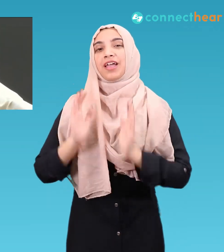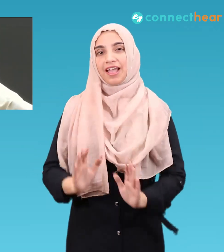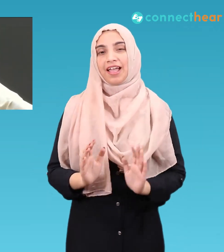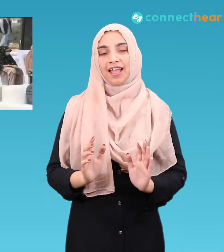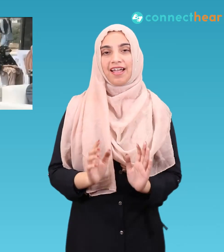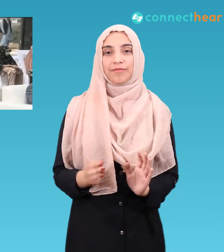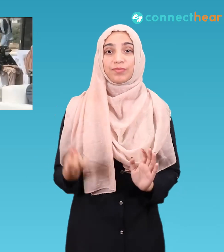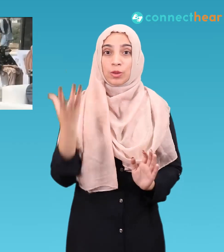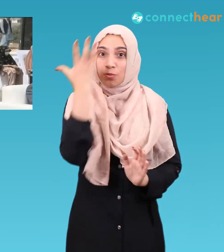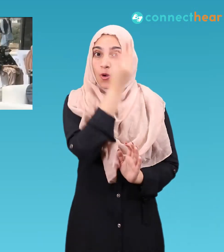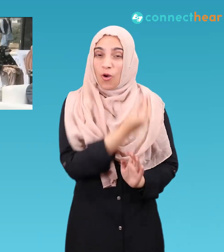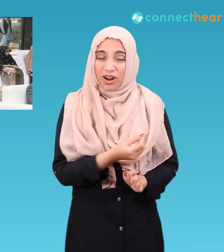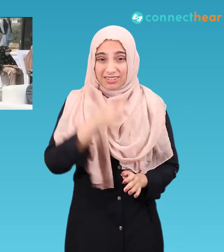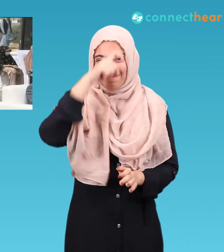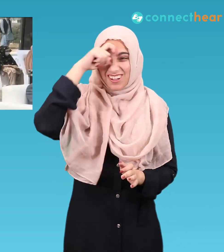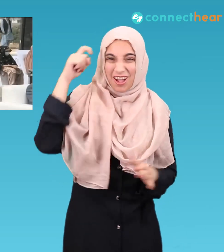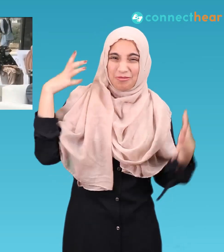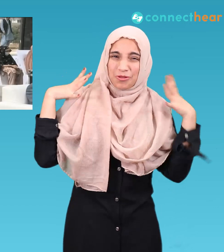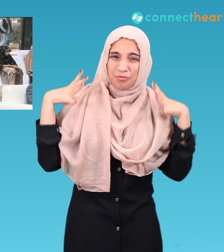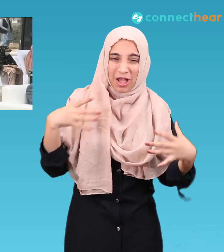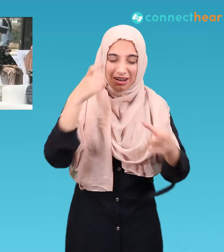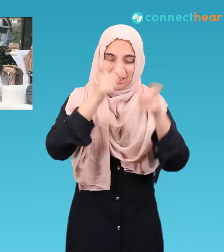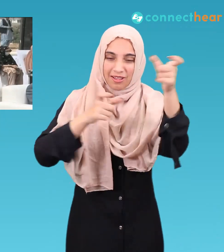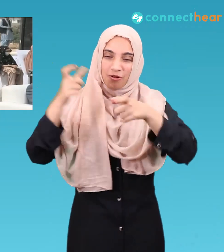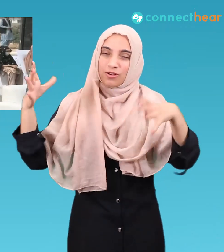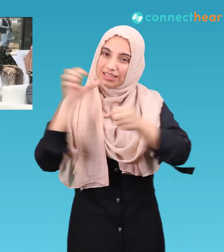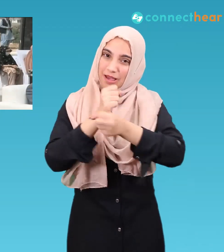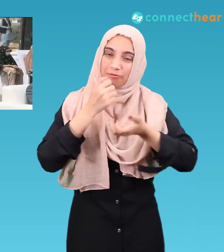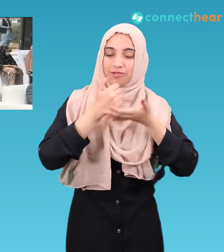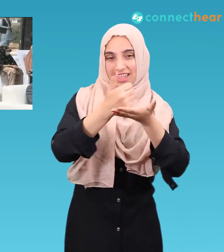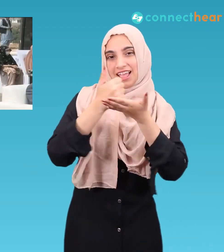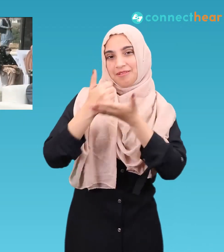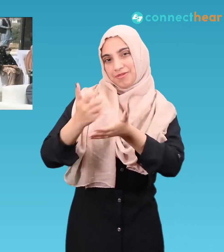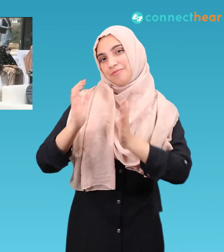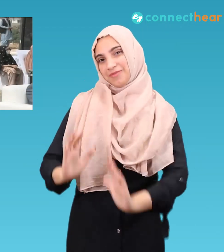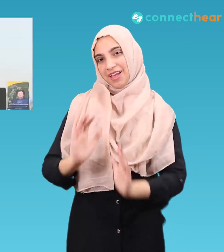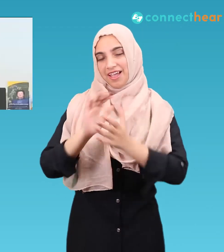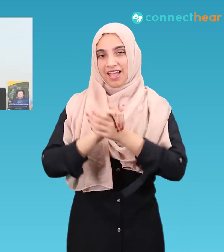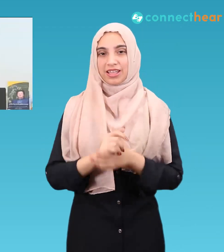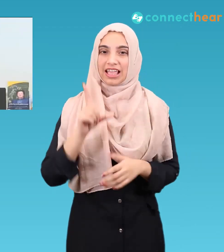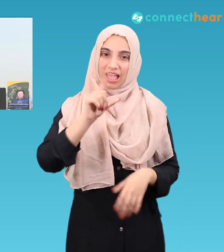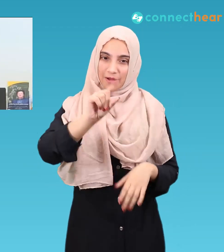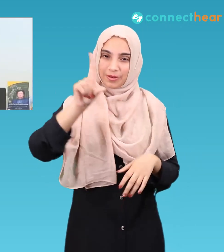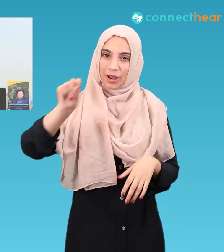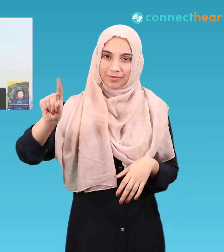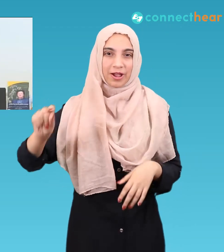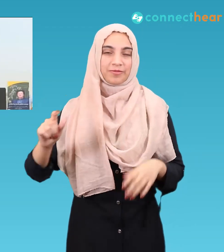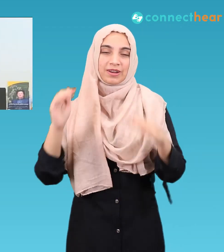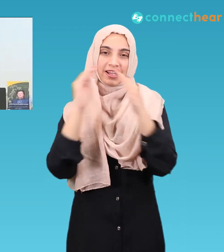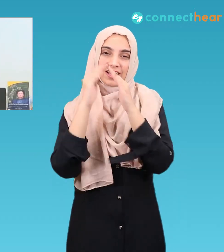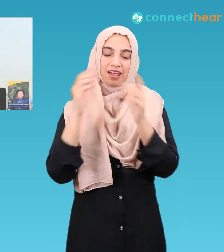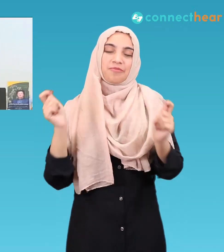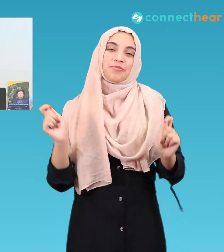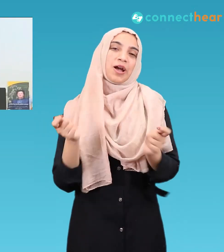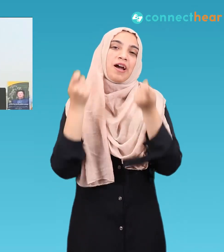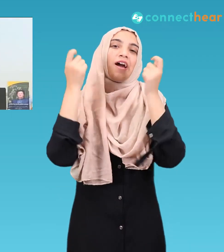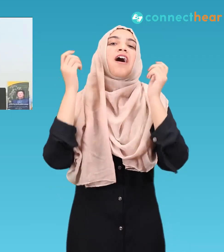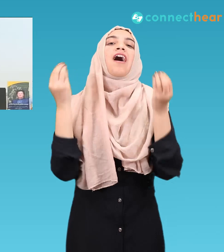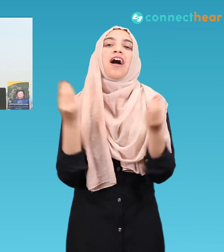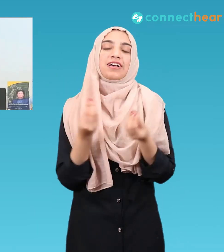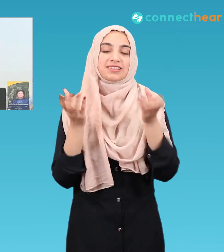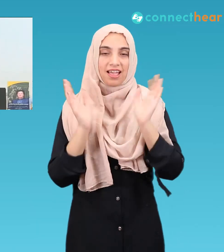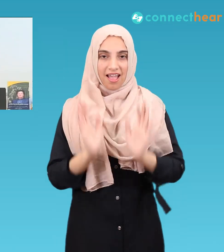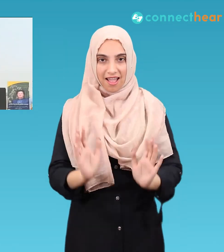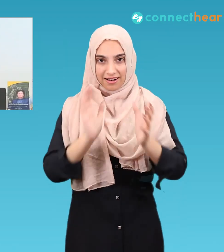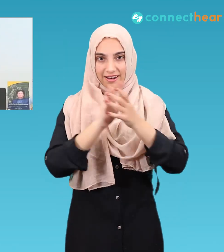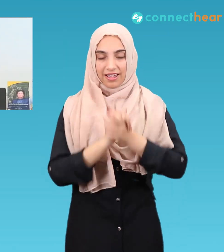تنخواہ دار محنت کش لوگ وہ ان کے لیے آسان ہو اپنا گھر خریدنے کے لیے۔ اور یہ موقع یہ میں پھر سے سمجھا دوں،